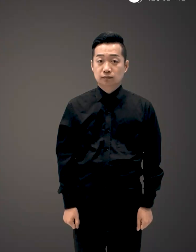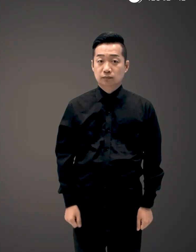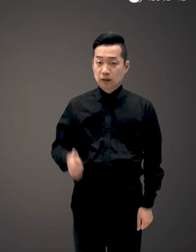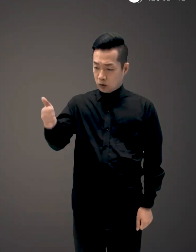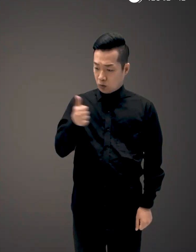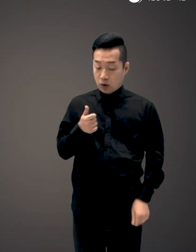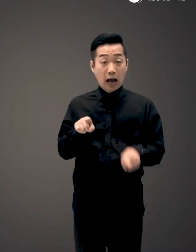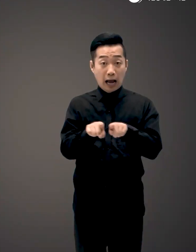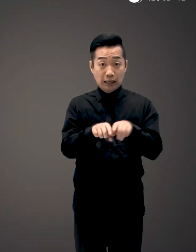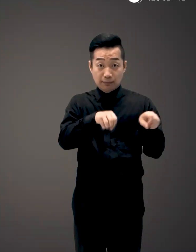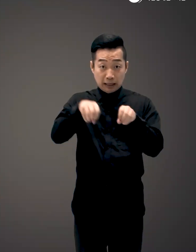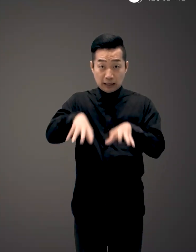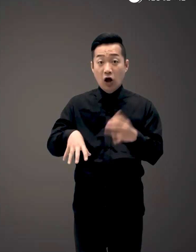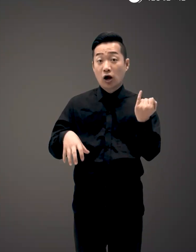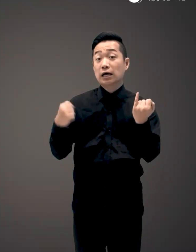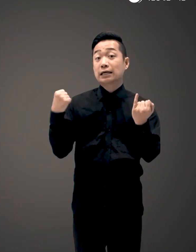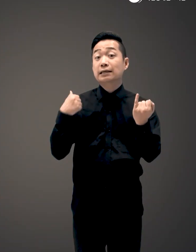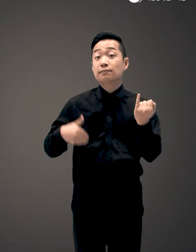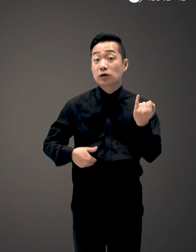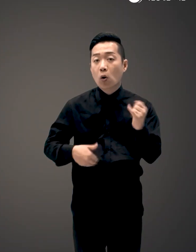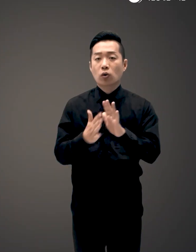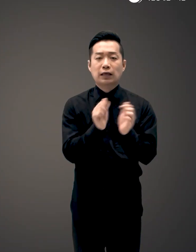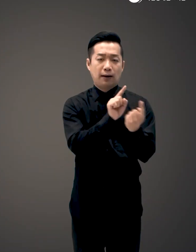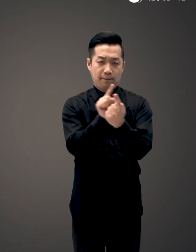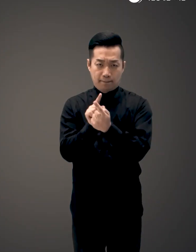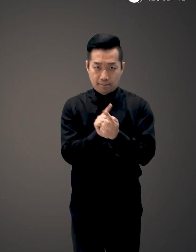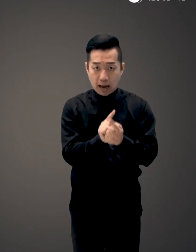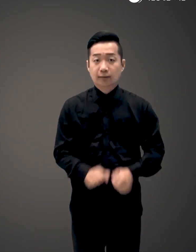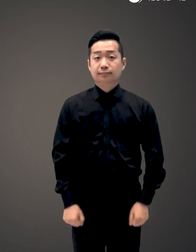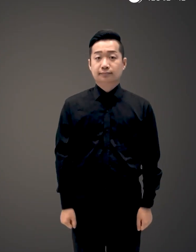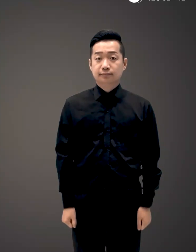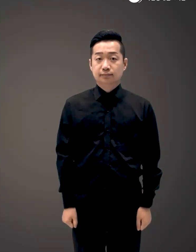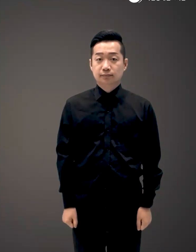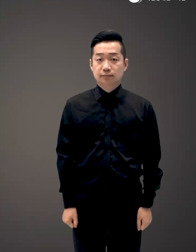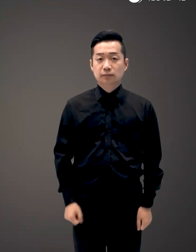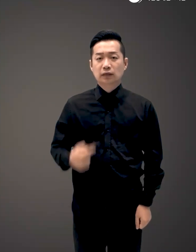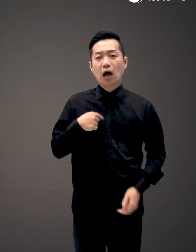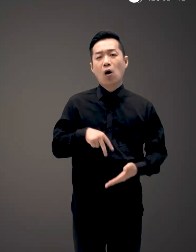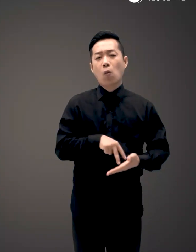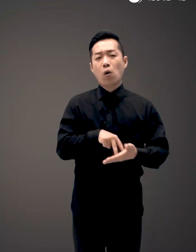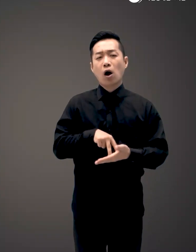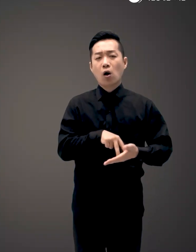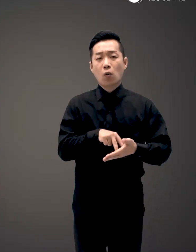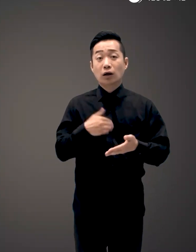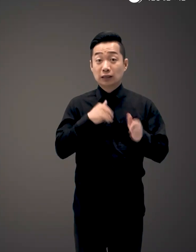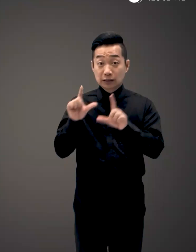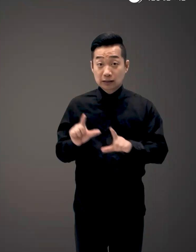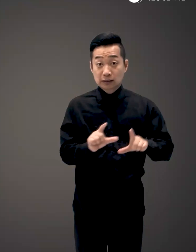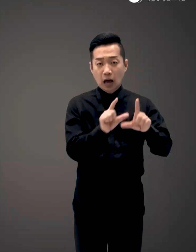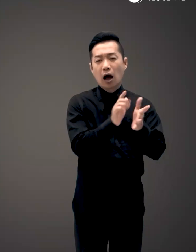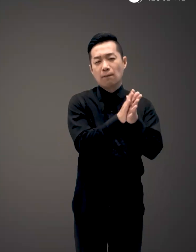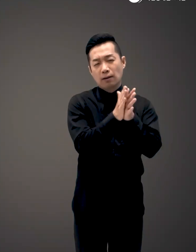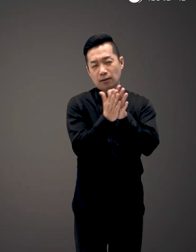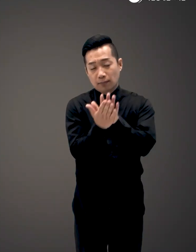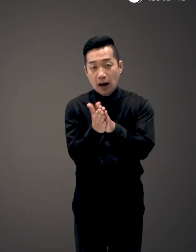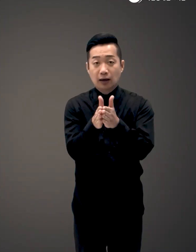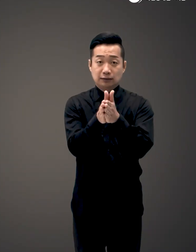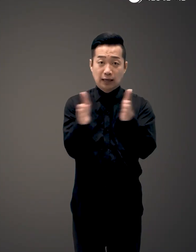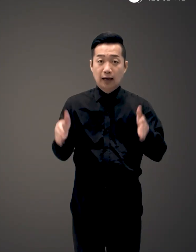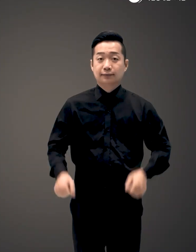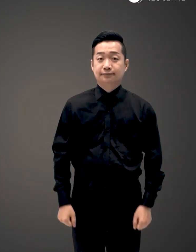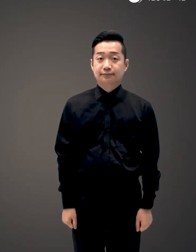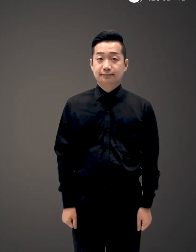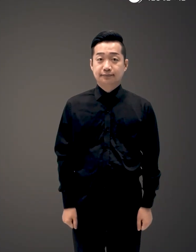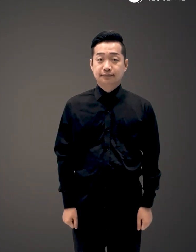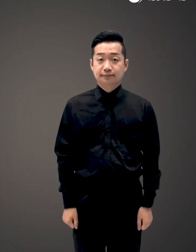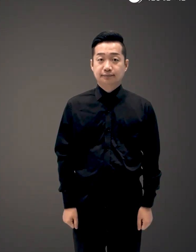나는 소타와 함께 마녀의 힘이 필요한 사람들을 만났다. 그리고 외롭기만 했던 나의 삶이 조금씩 변하기 시작했다.